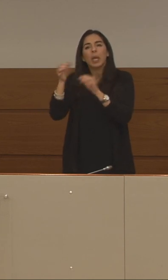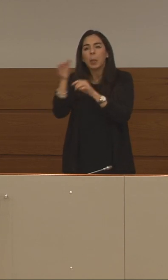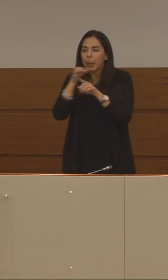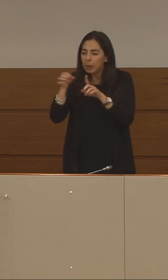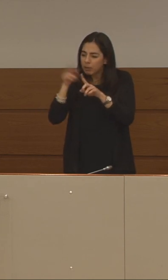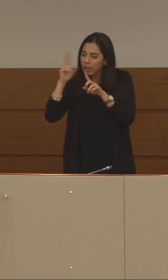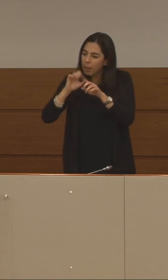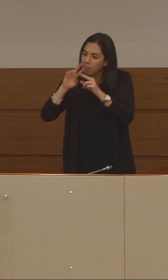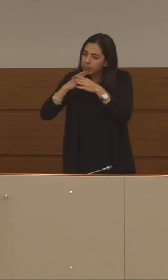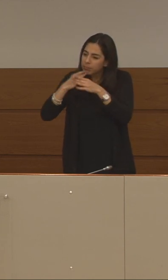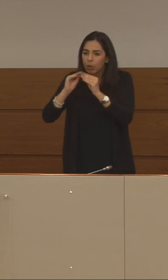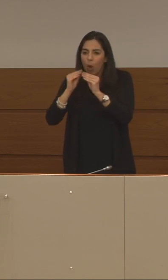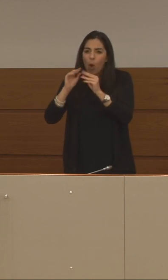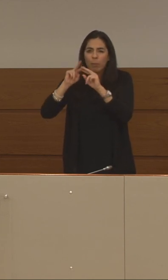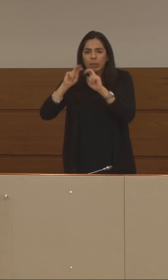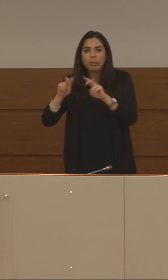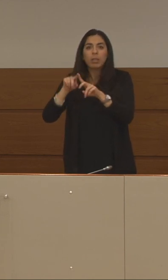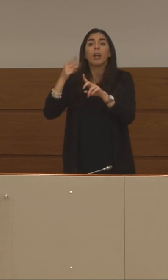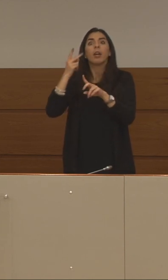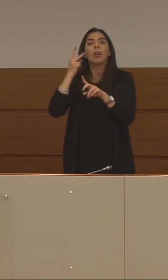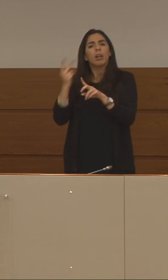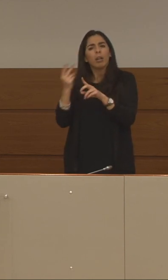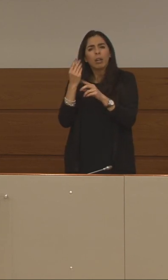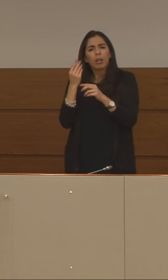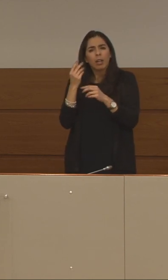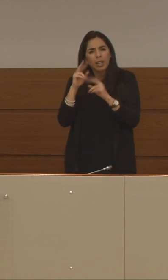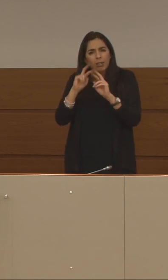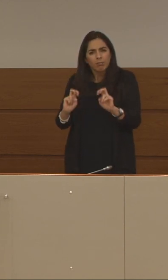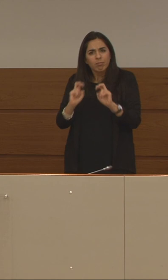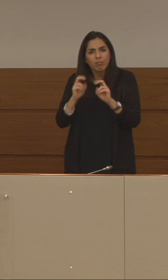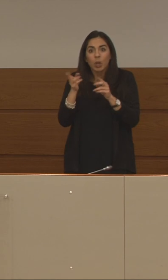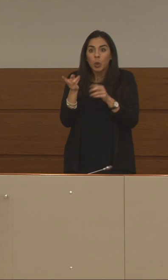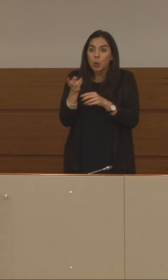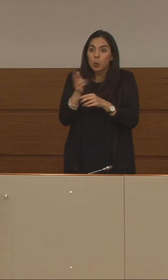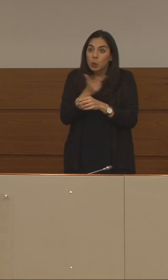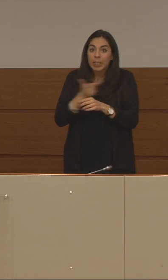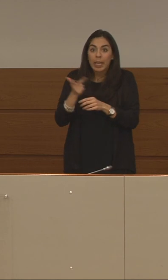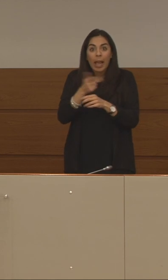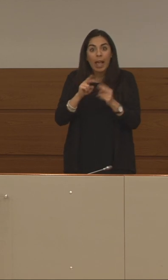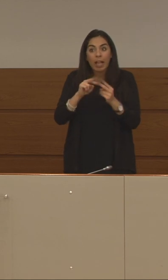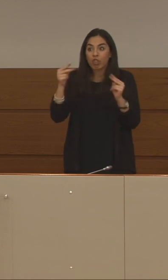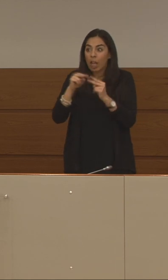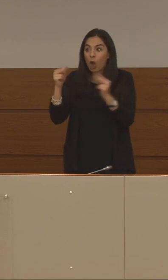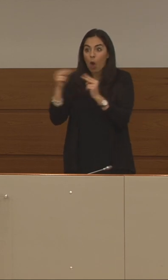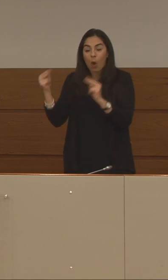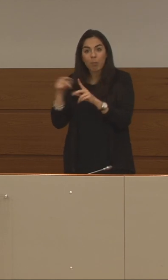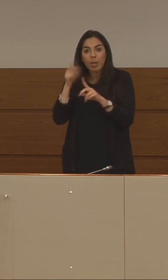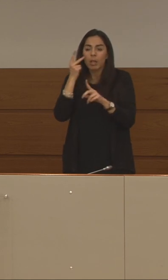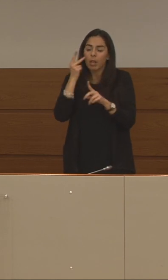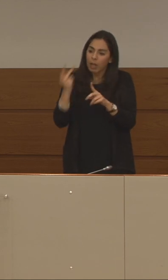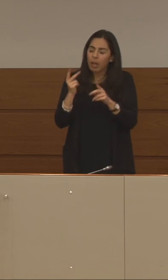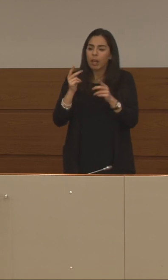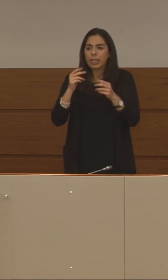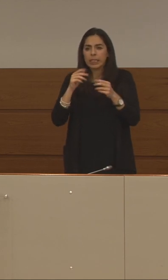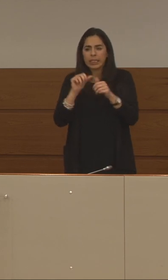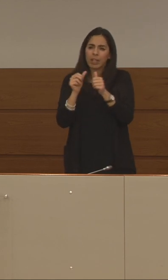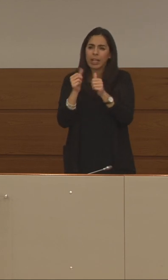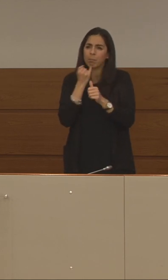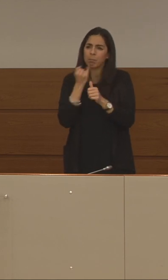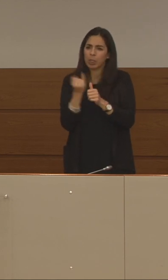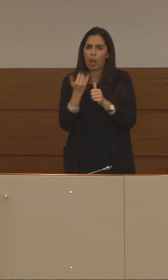l'intero genoma del virus ci sono solo piccole mutazioni quindi il virus è sempre quello cinese non c'è dubbio a differenza di quanto